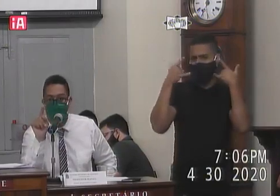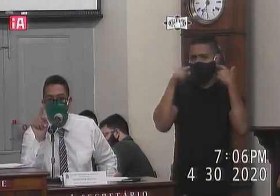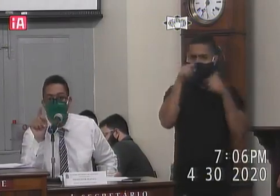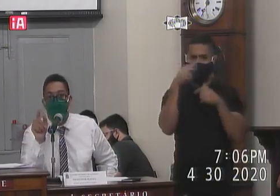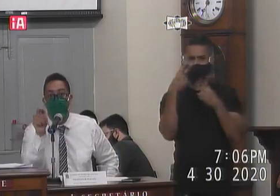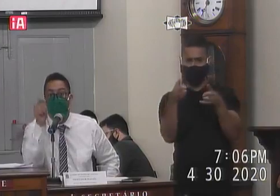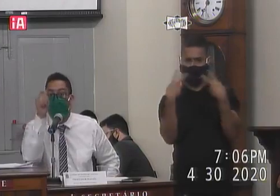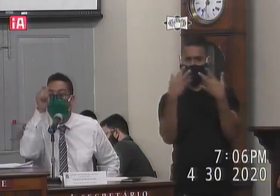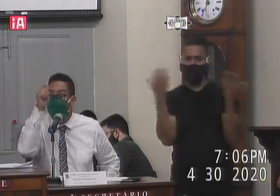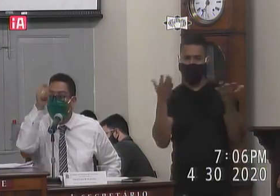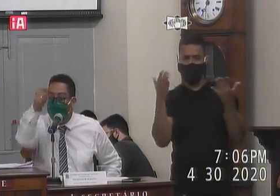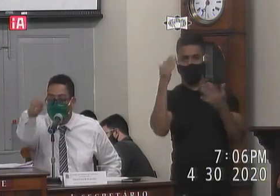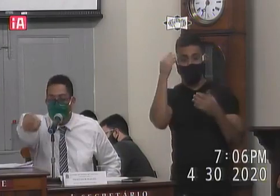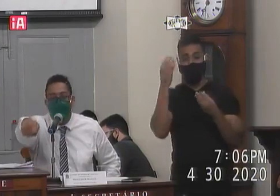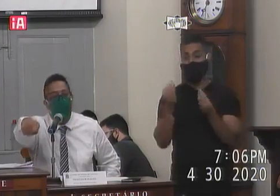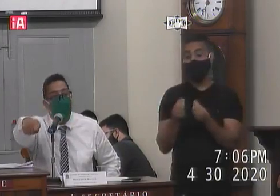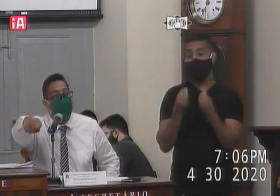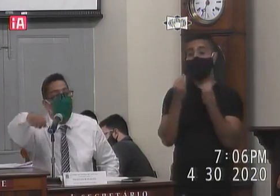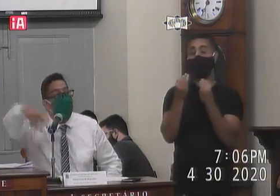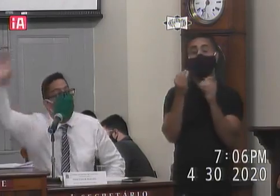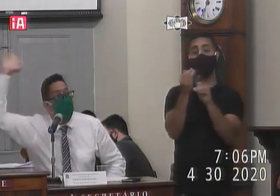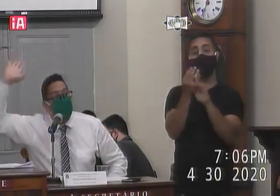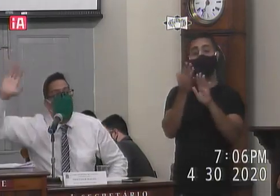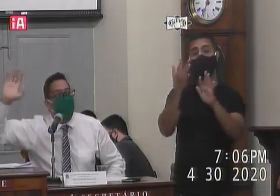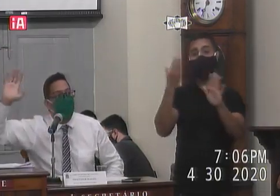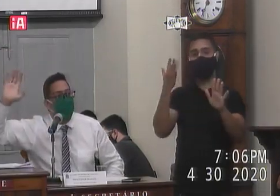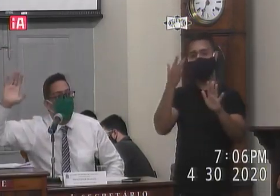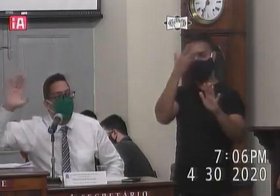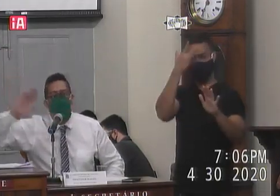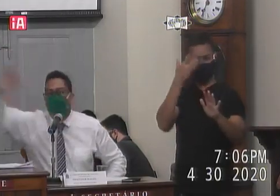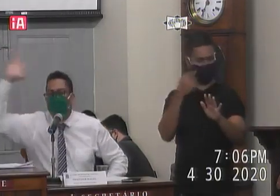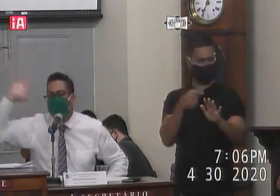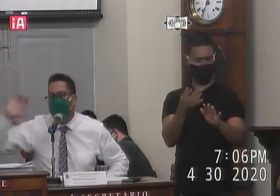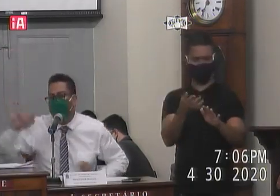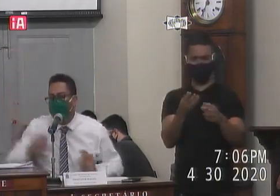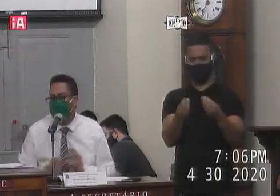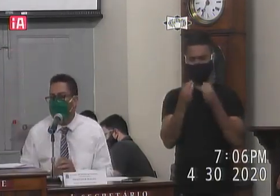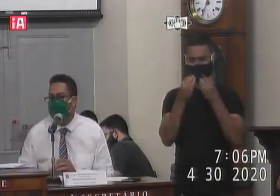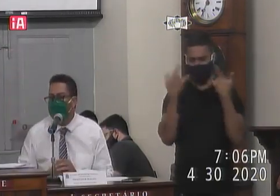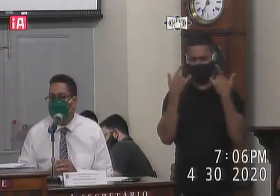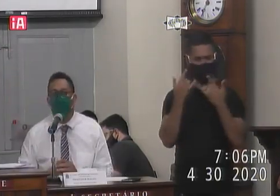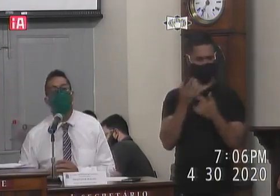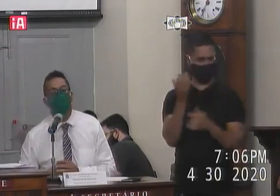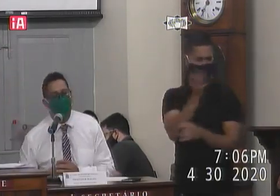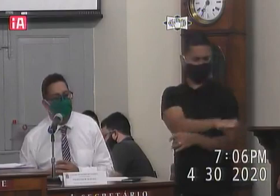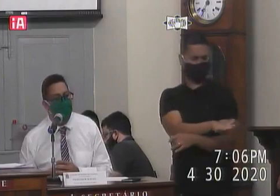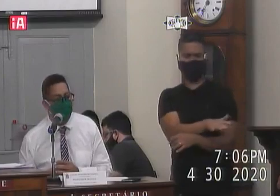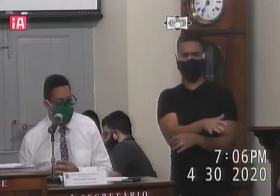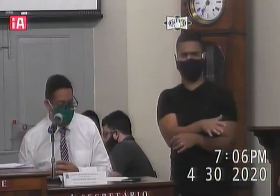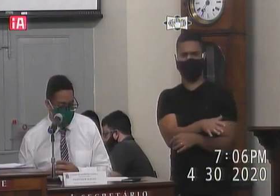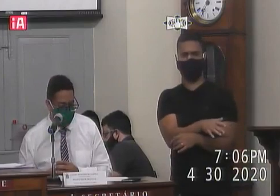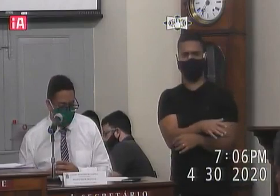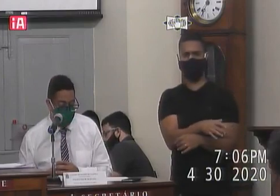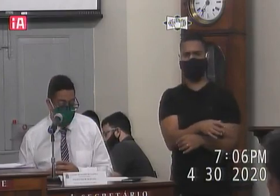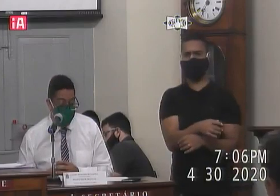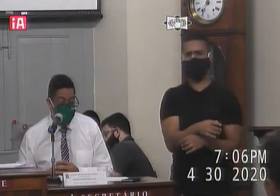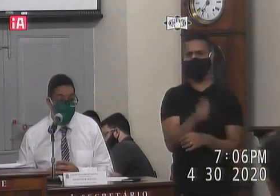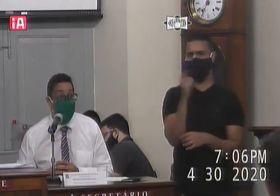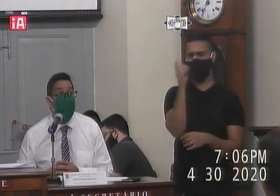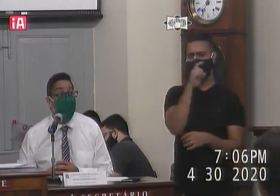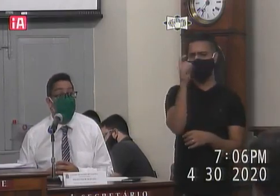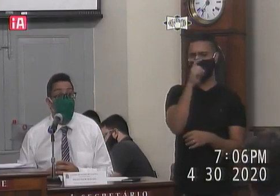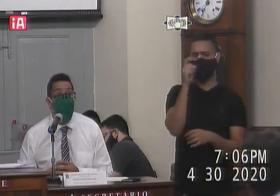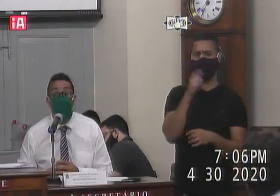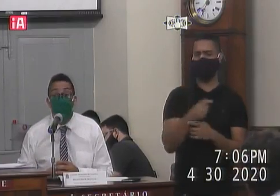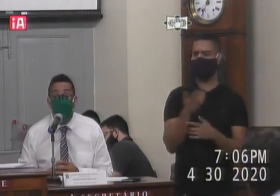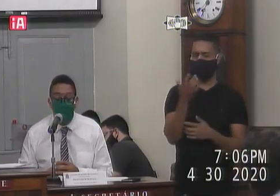sabe, foram entregar a máscara na fila, a pessoa não quis a máscara. Não quer isso não. Isso é invenção da mídia. E